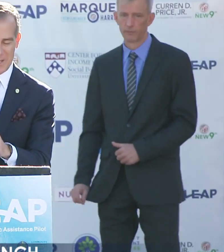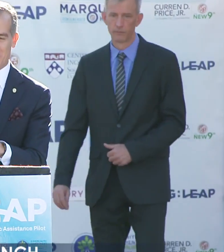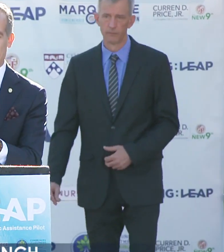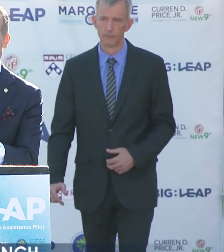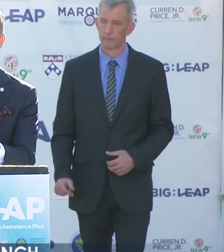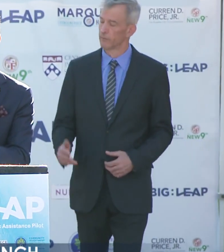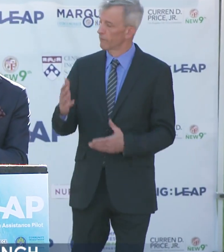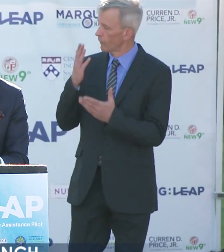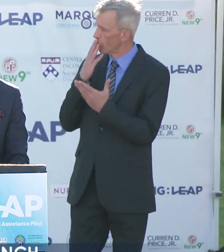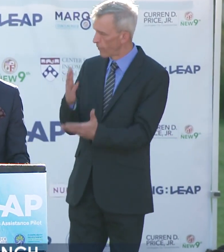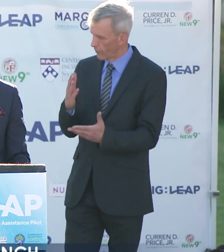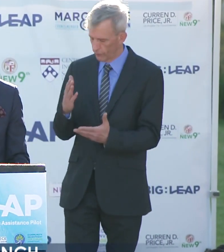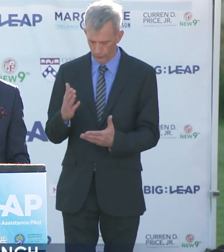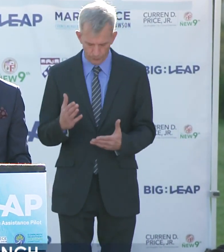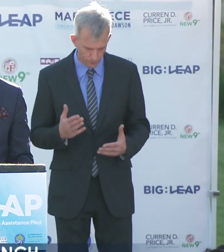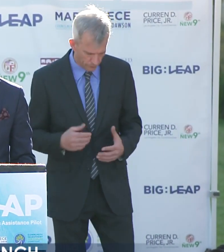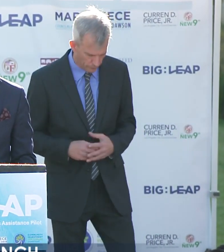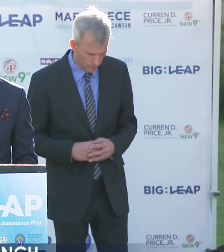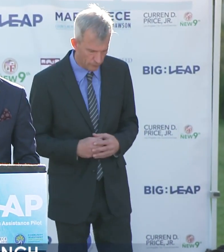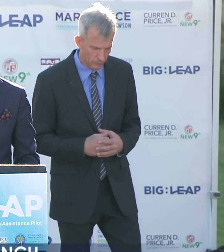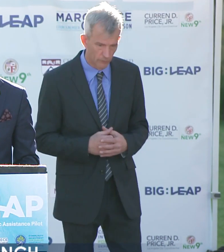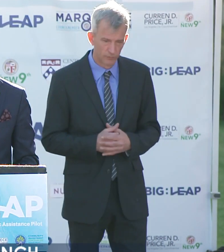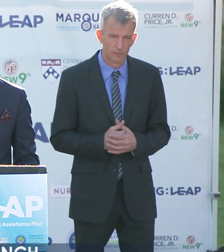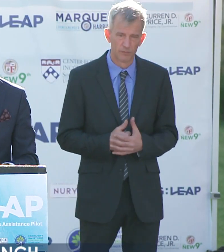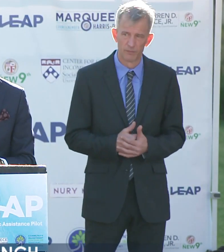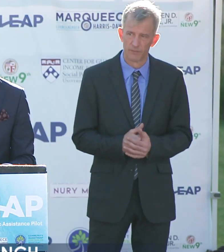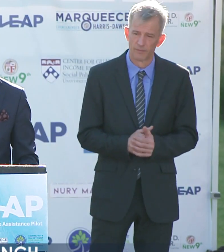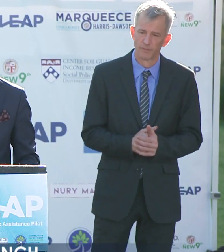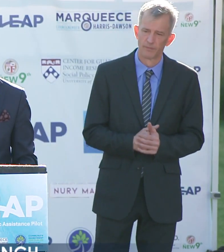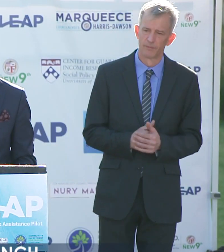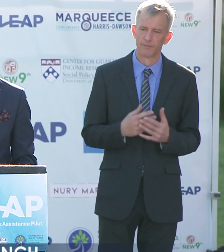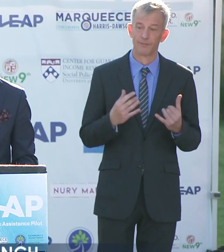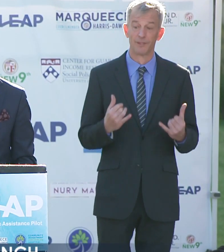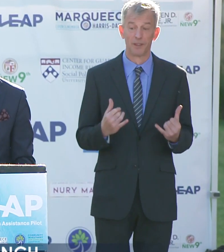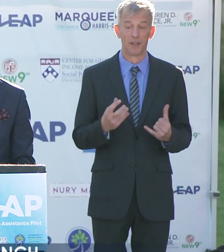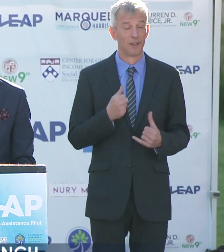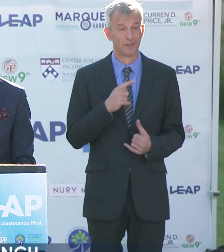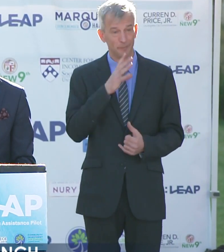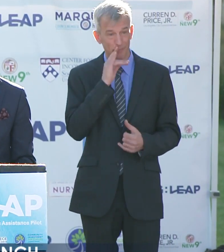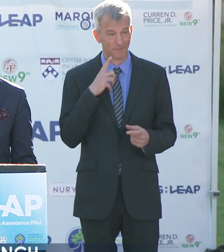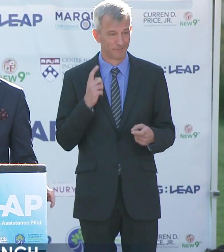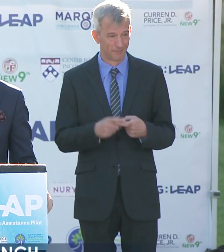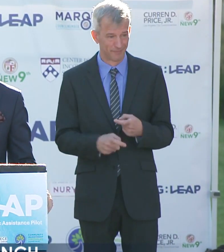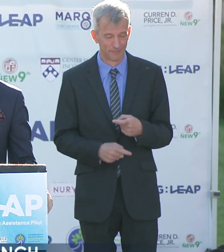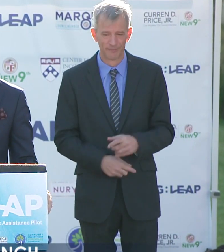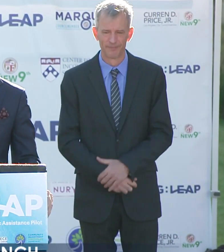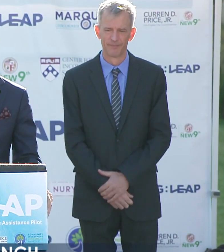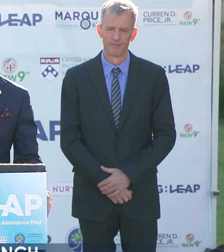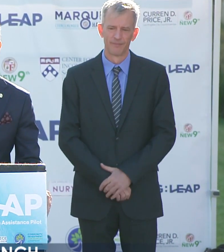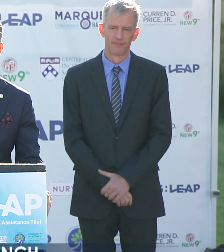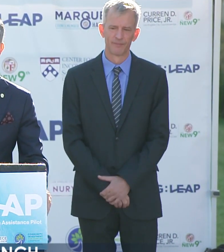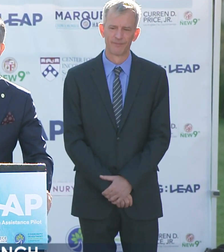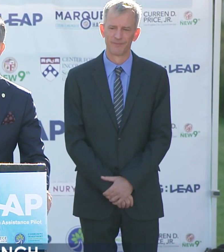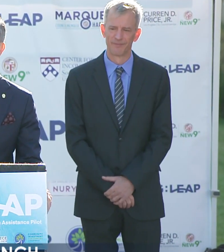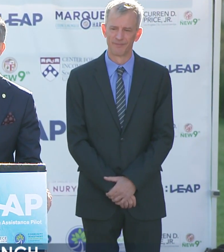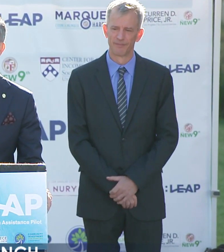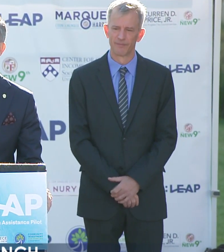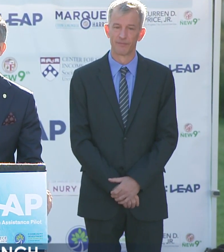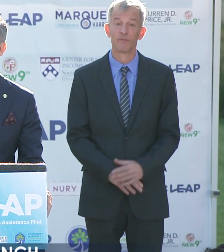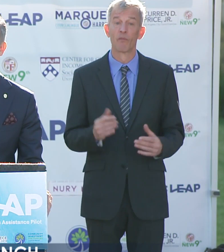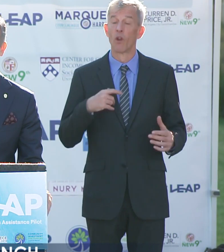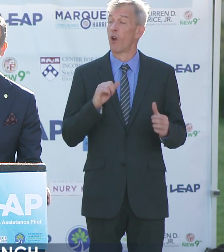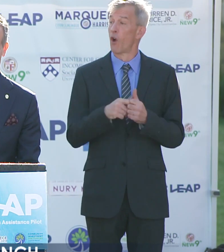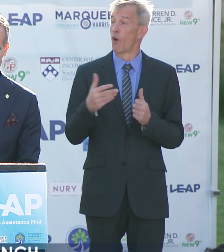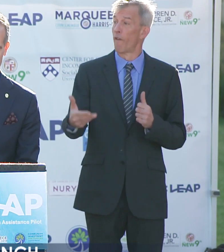Thank you, Council President, so much. Y hablaré en español después de la próxima hablador. With that, I'm going to